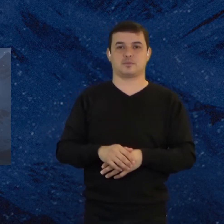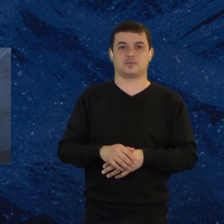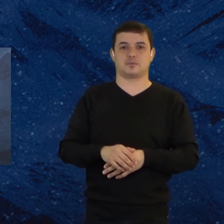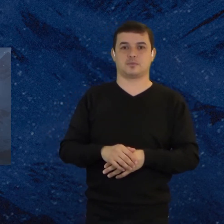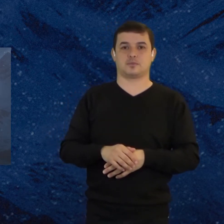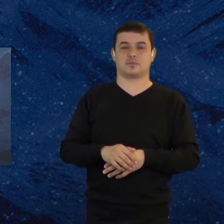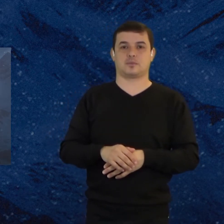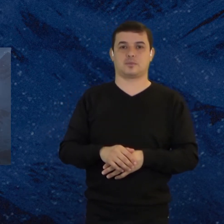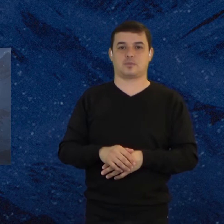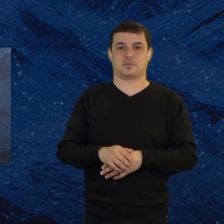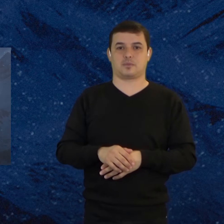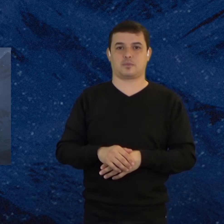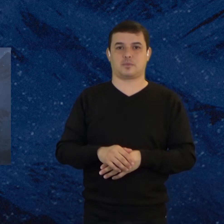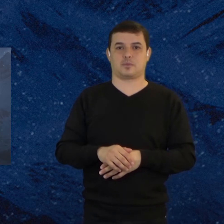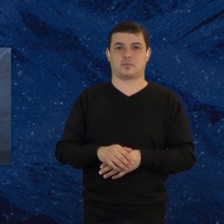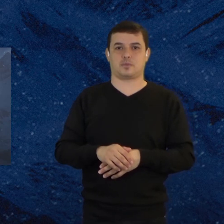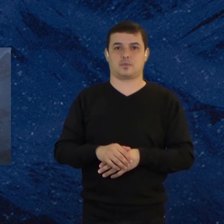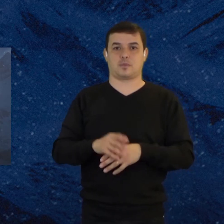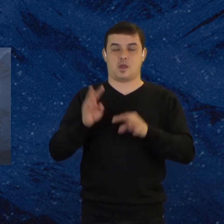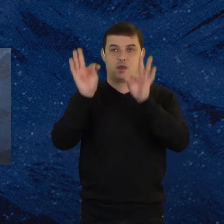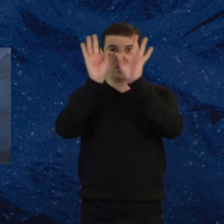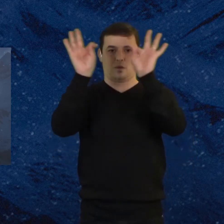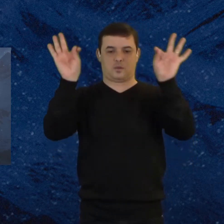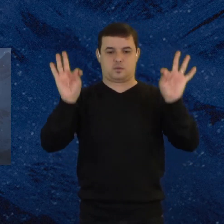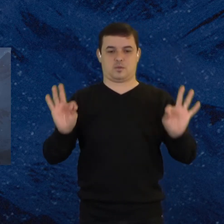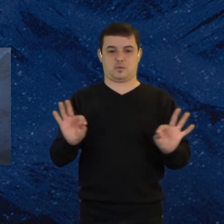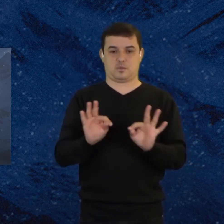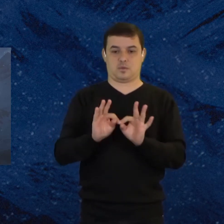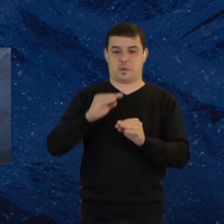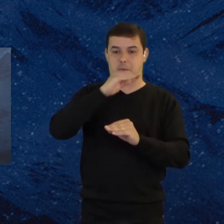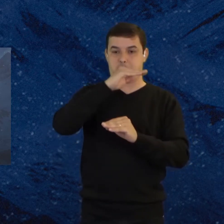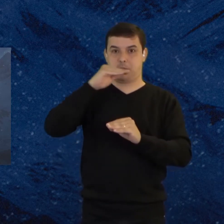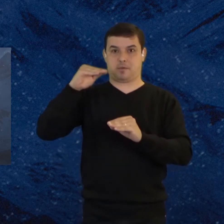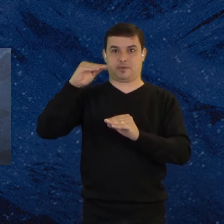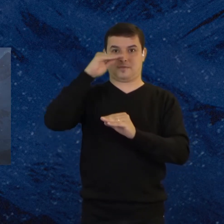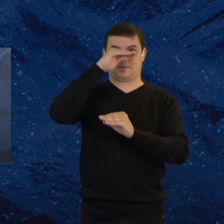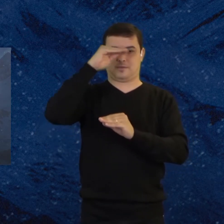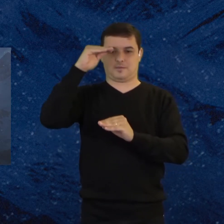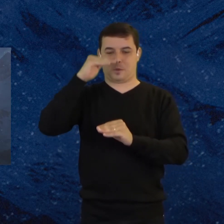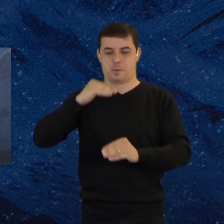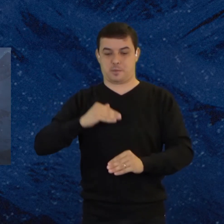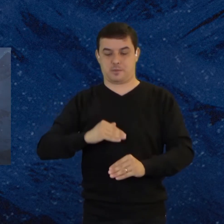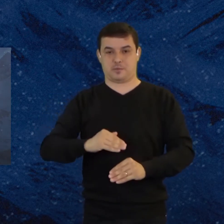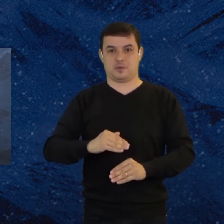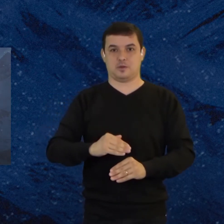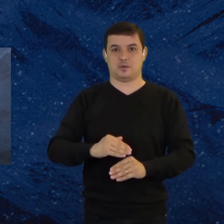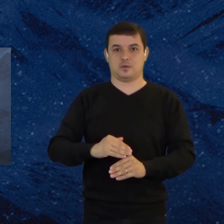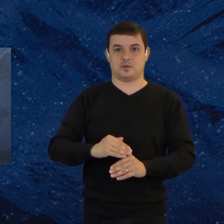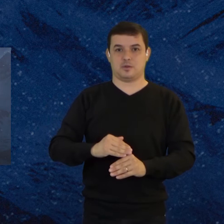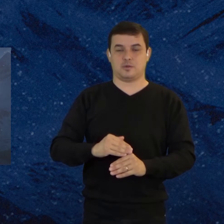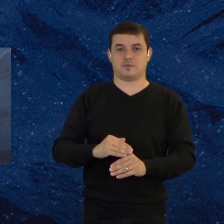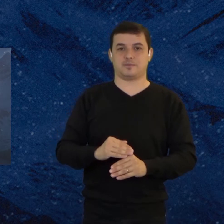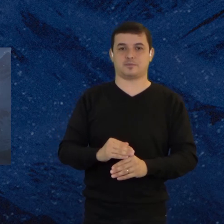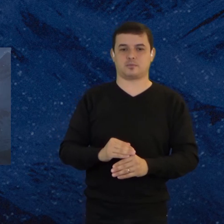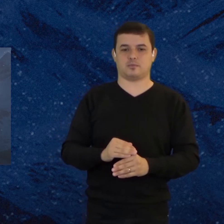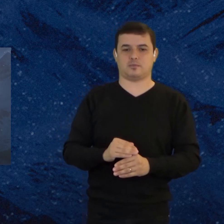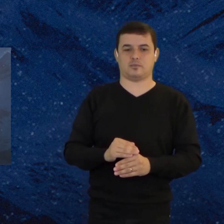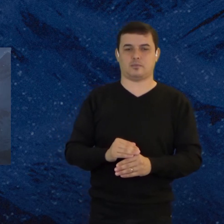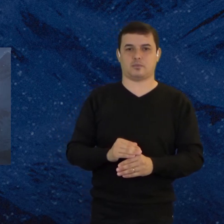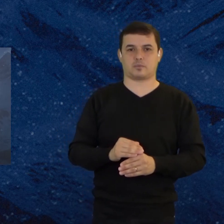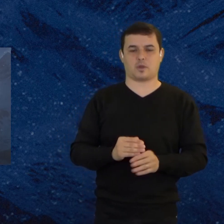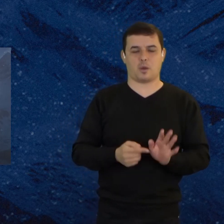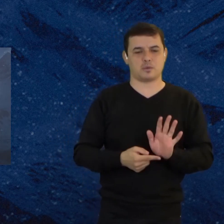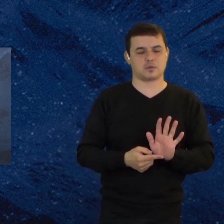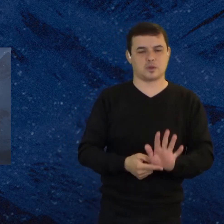holocausto, onde os homens levavam para o sacerdote, os pecadores levavam a sua oferta